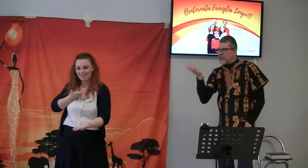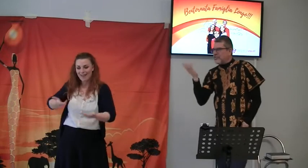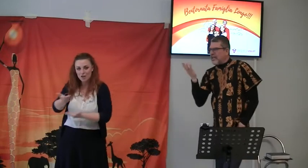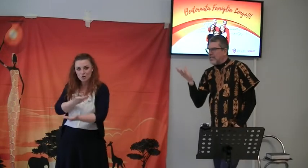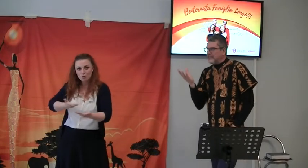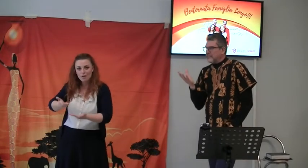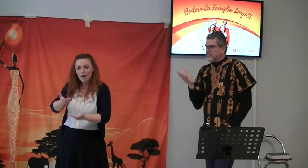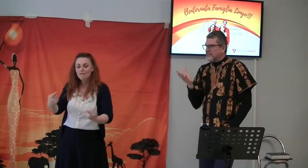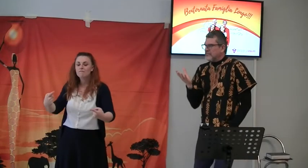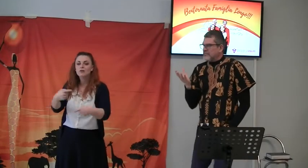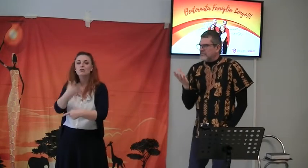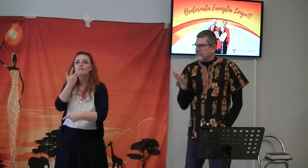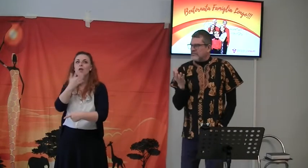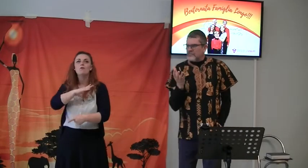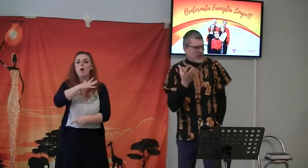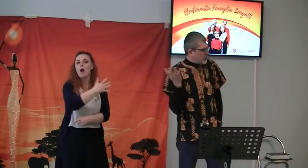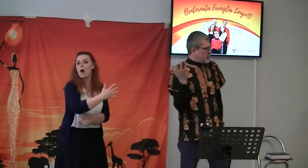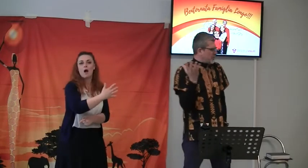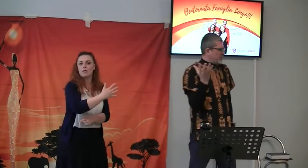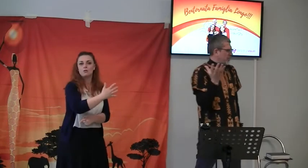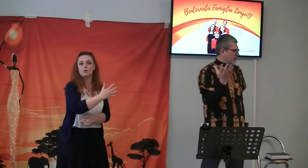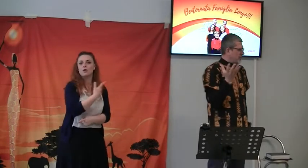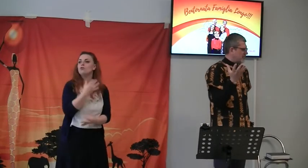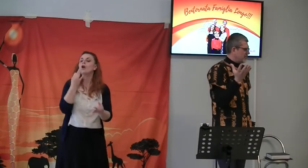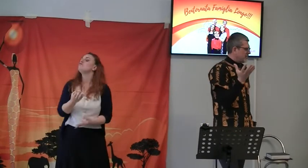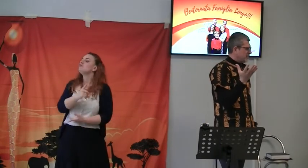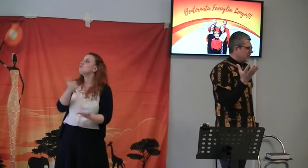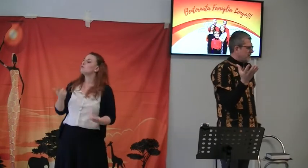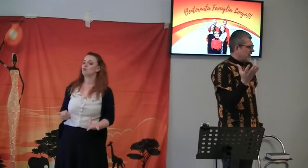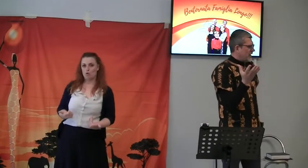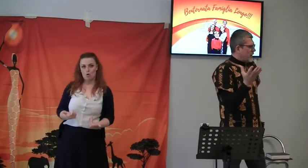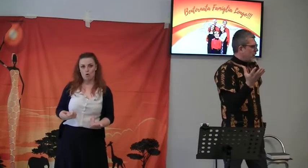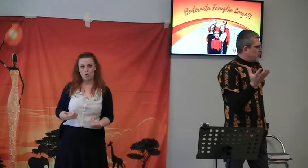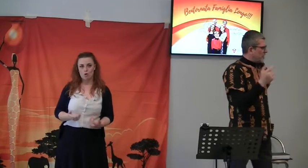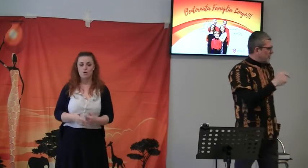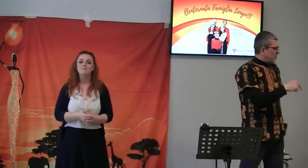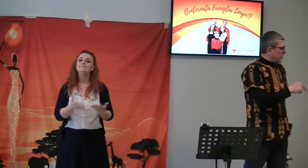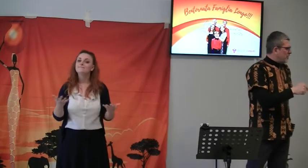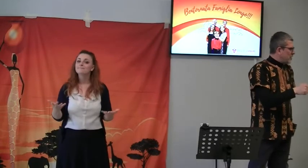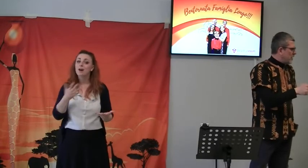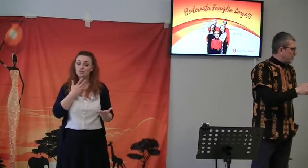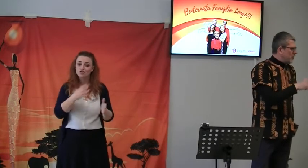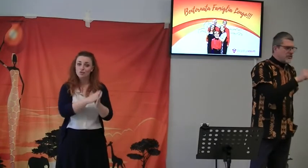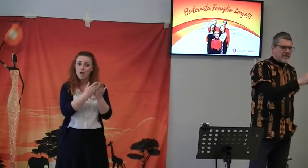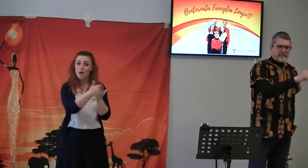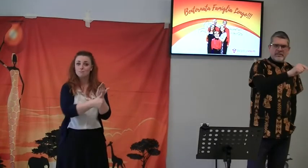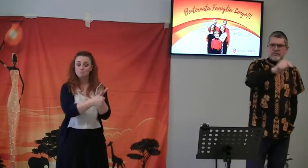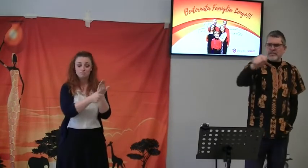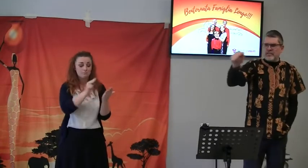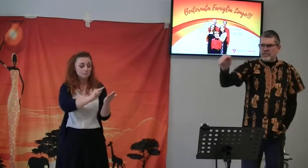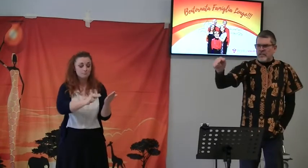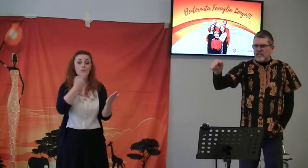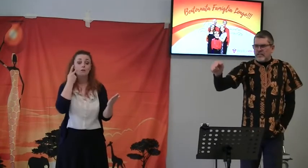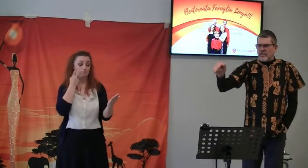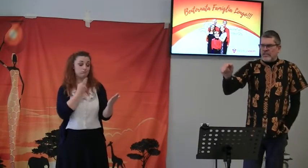lì ad ascoltare. Non è giusto, Signore, no? Eppure sta scritto nella Bibbia che i doni sono stati